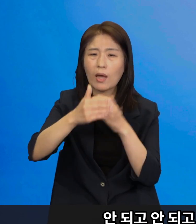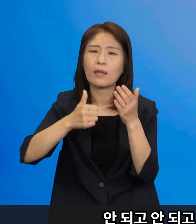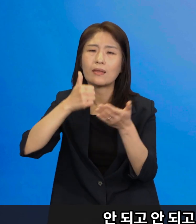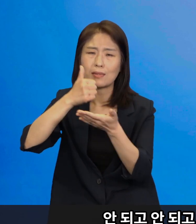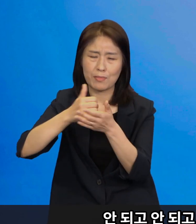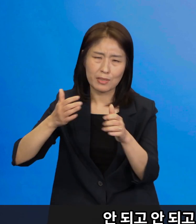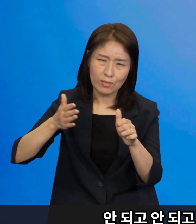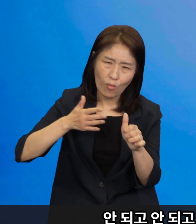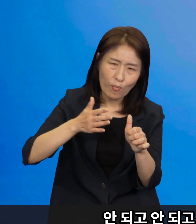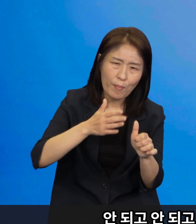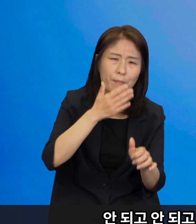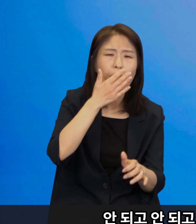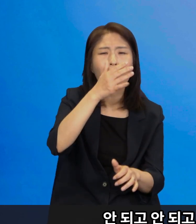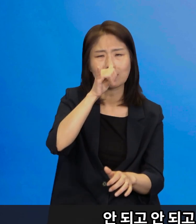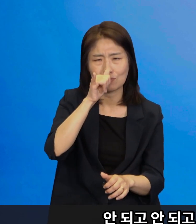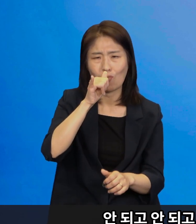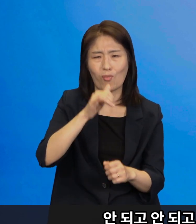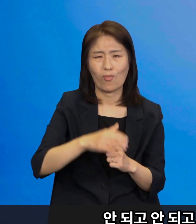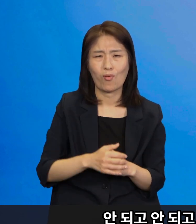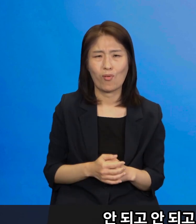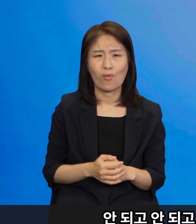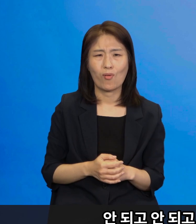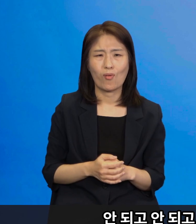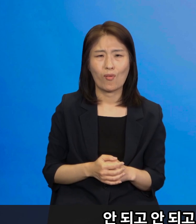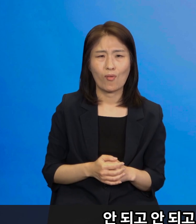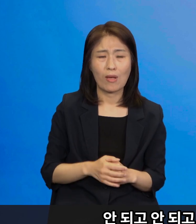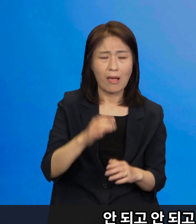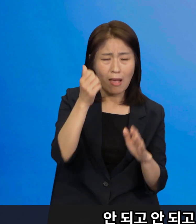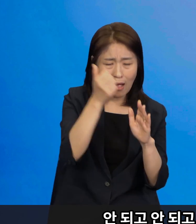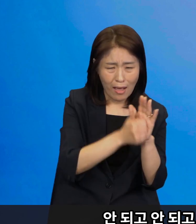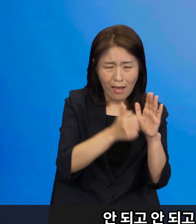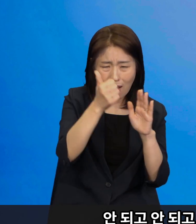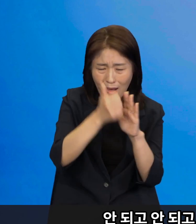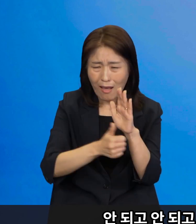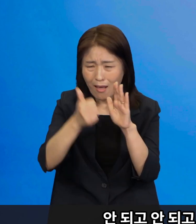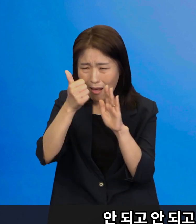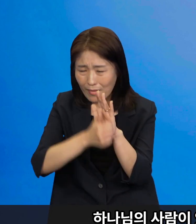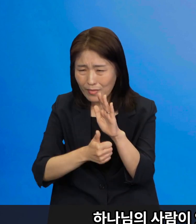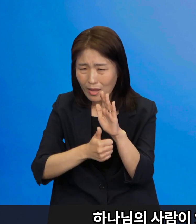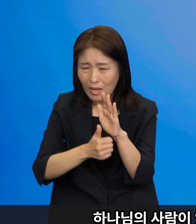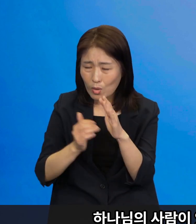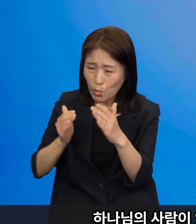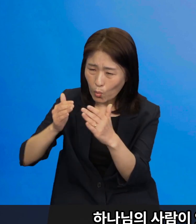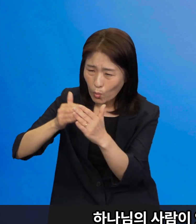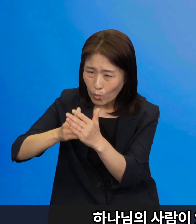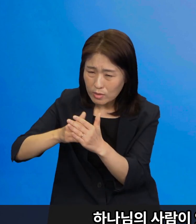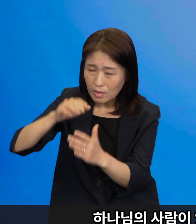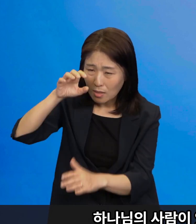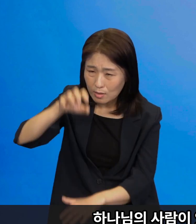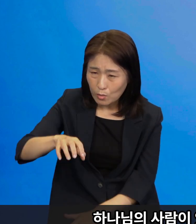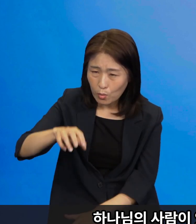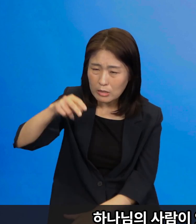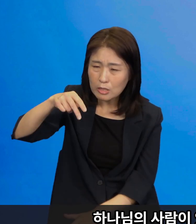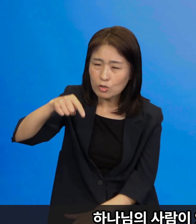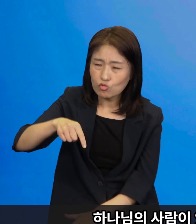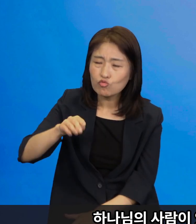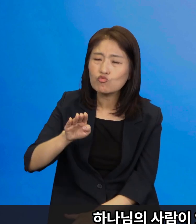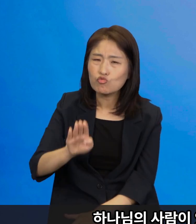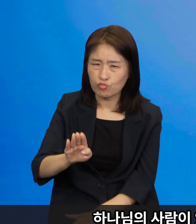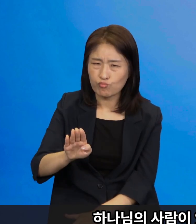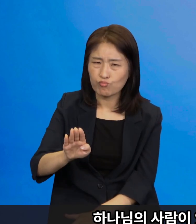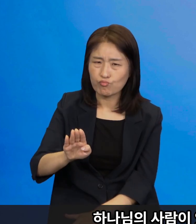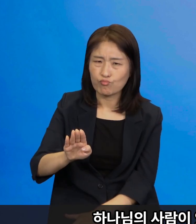안 돼서 가게 된 곳이 숲지방, 하나님의 사람이 있는 그곳으로 가게 된